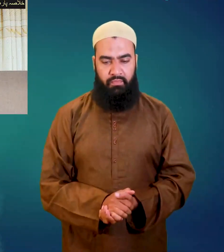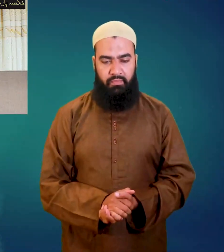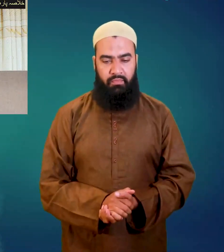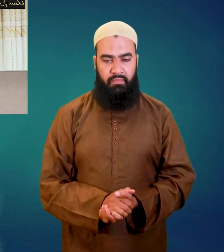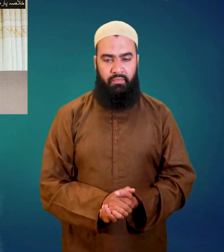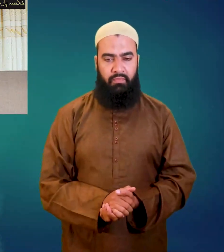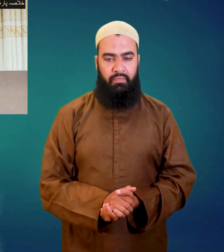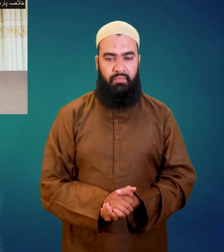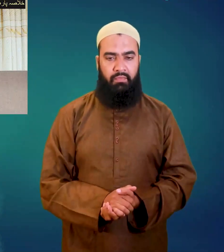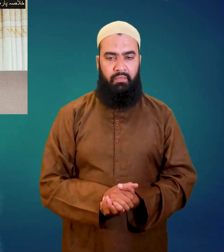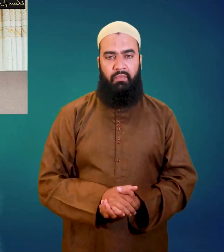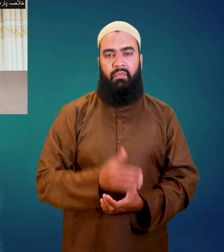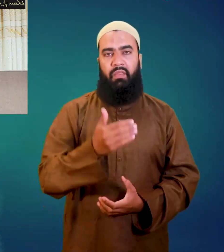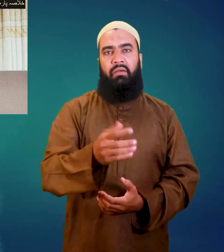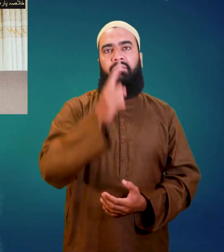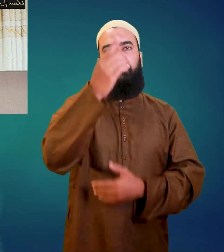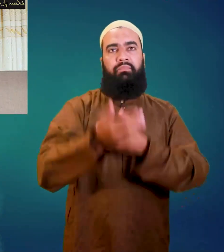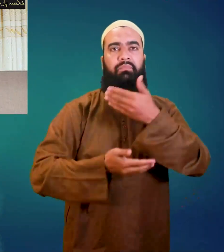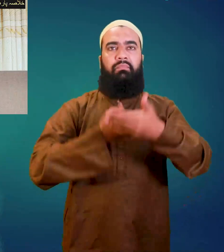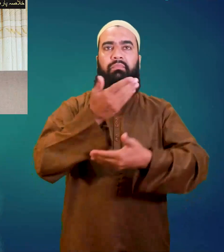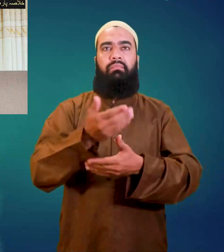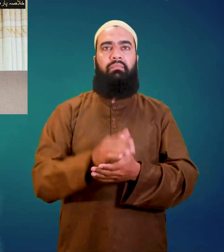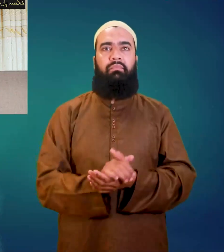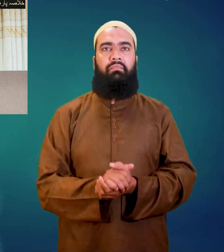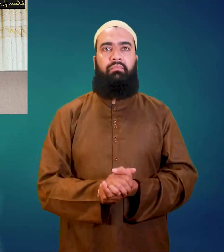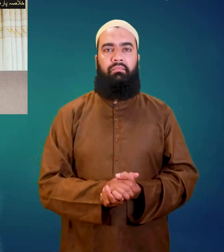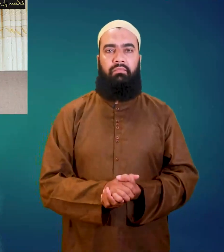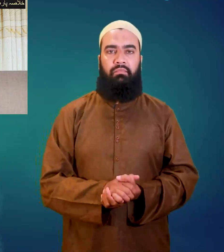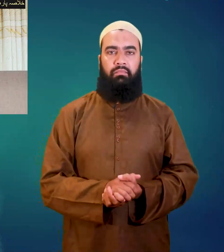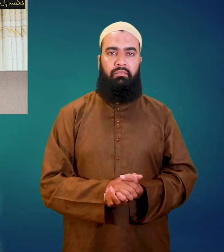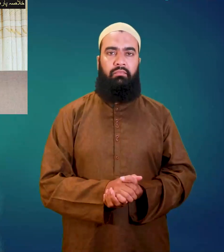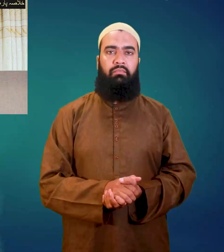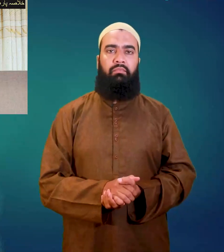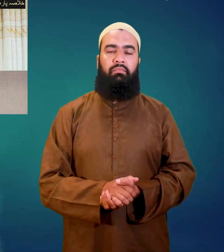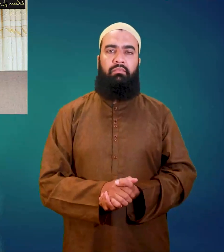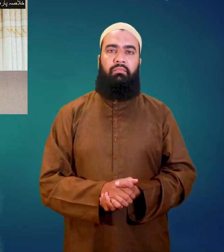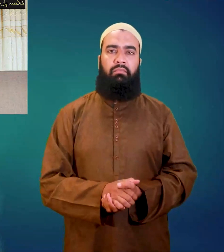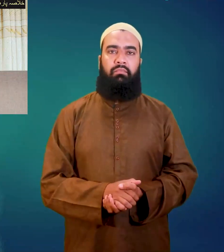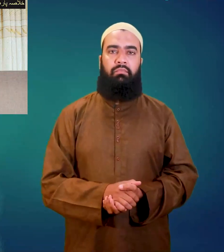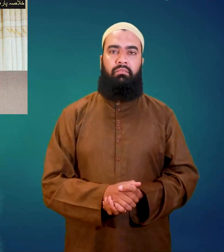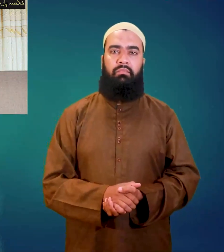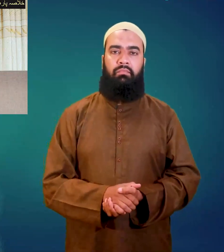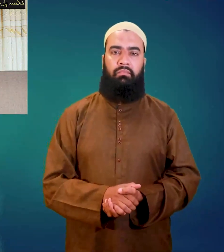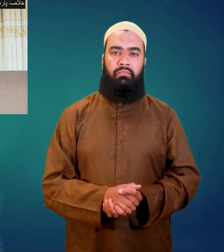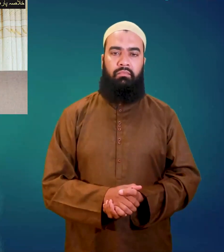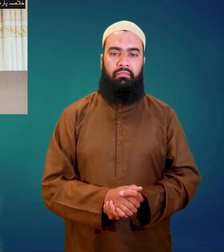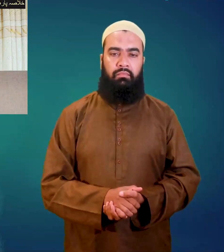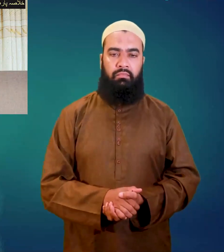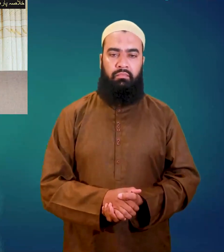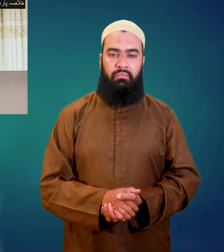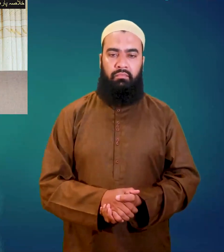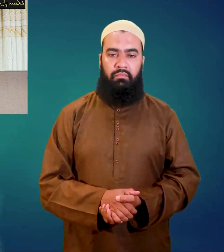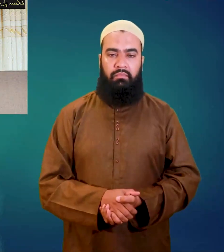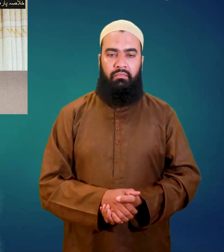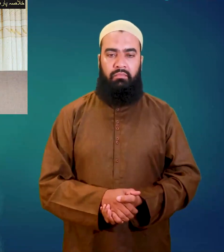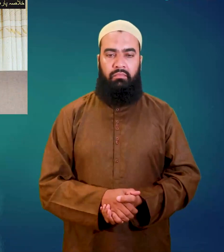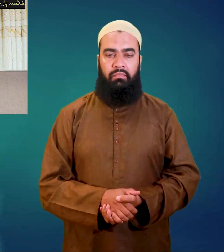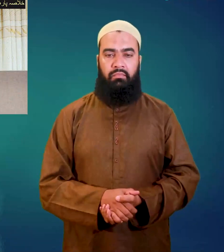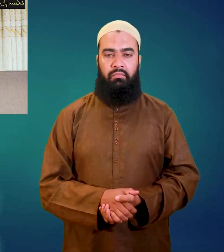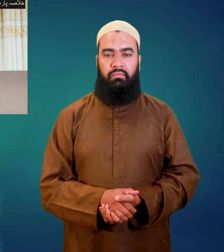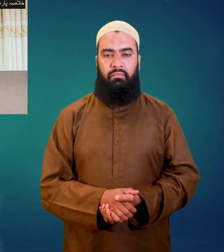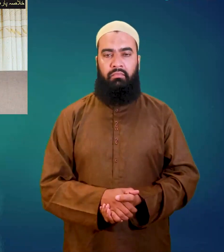آیت نمبر 55-56، أَيَحْسَبُونَ أَنَّمَا نُمِدُّهُمْ بِهِ مِن مَّالٍ وَبَنِينَ،